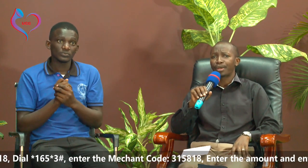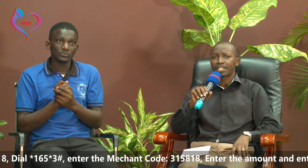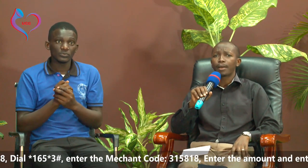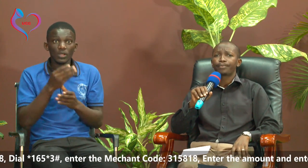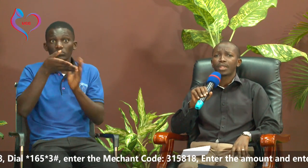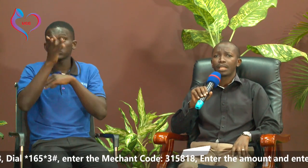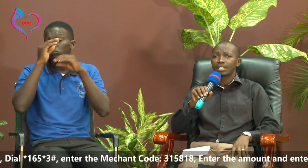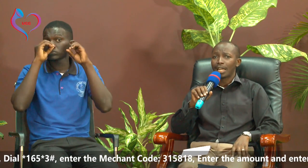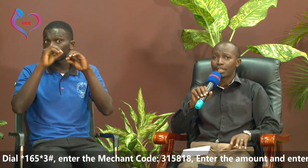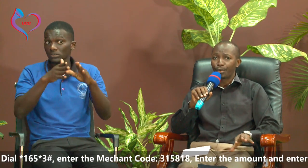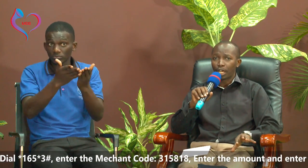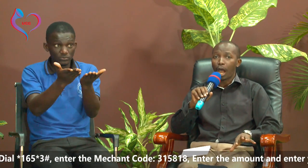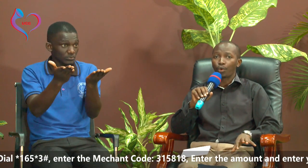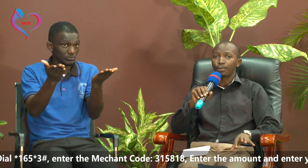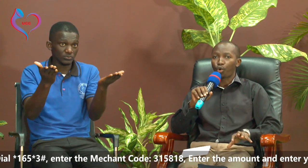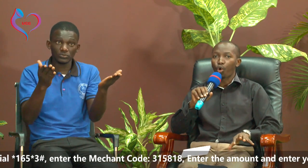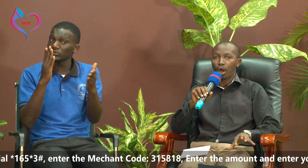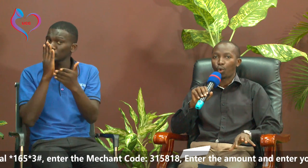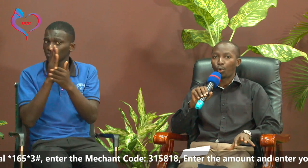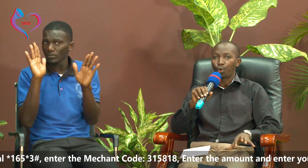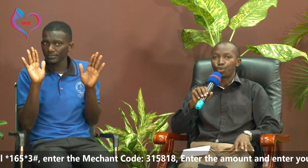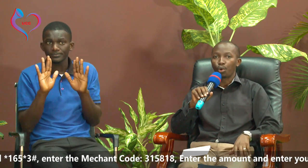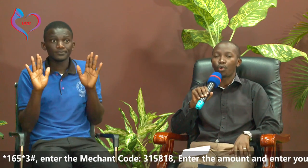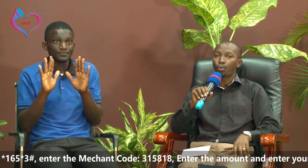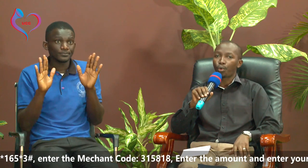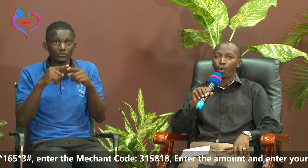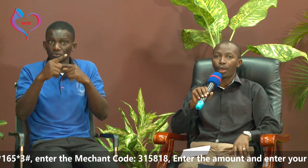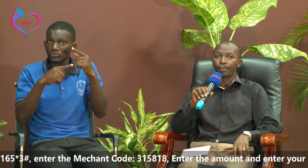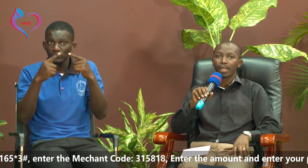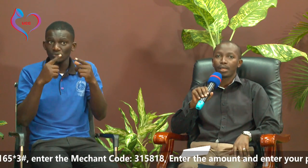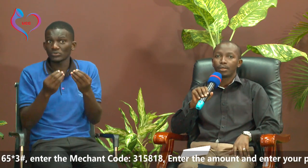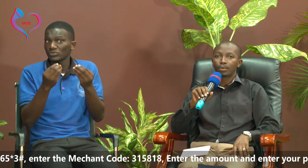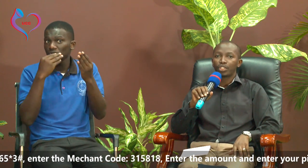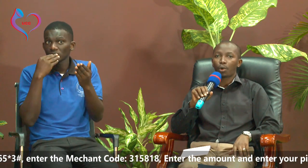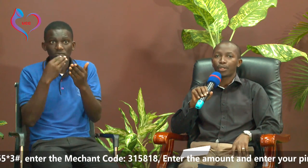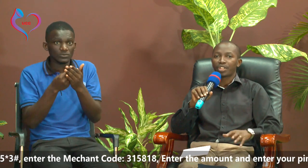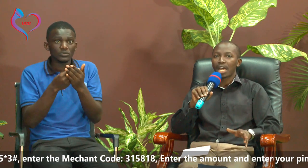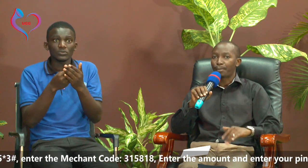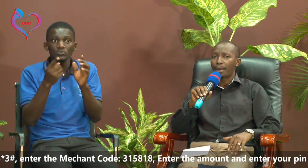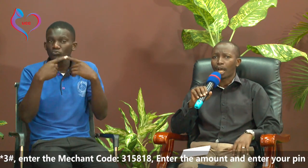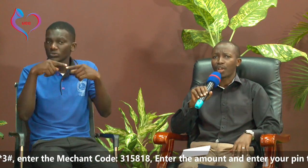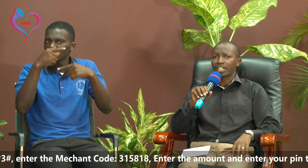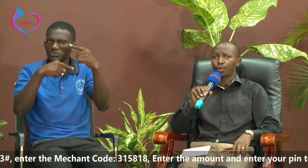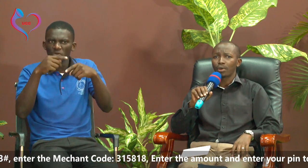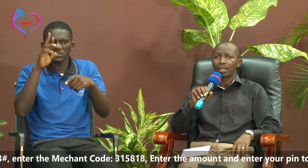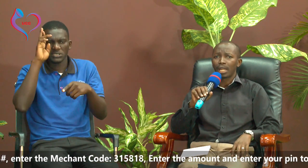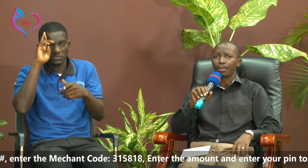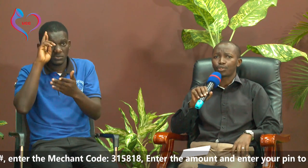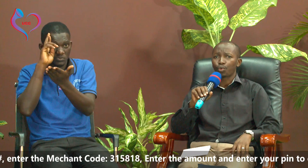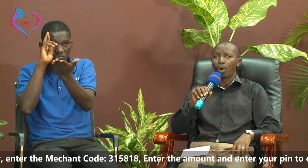omukisa. Temulikao, temukowa kolo obulungi obo, obo kuwayo. Tujia kubajukiza haba pia baka tuwe gatako, namba zo